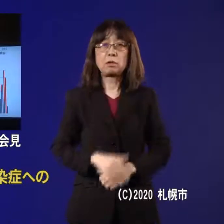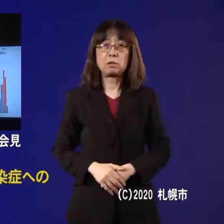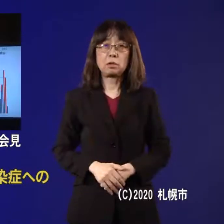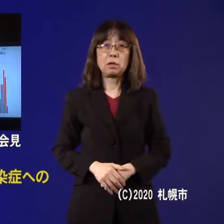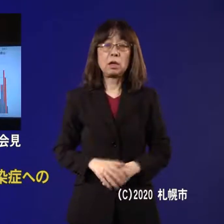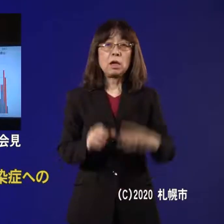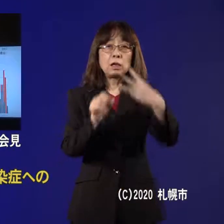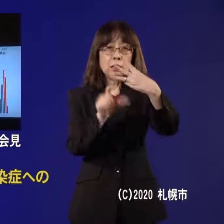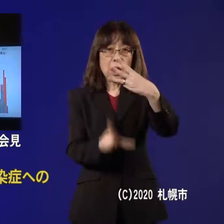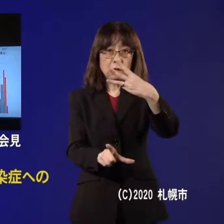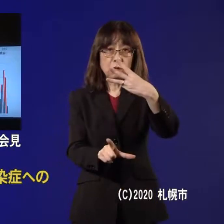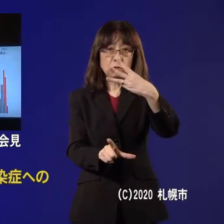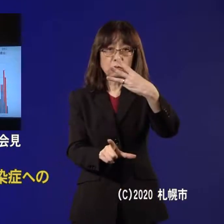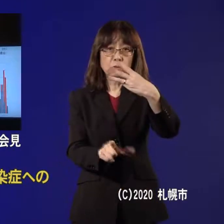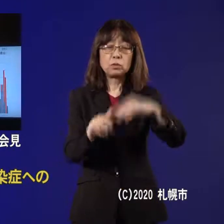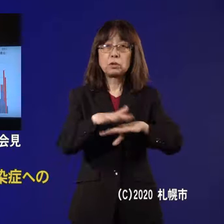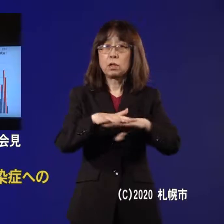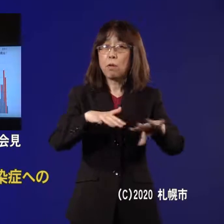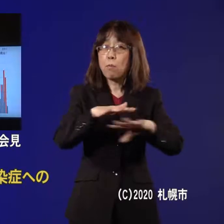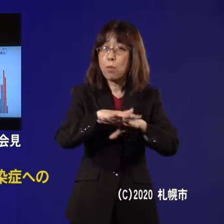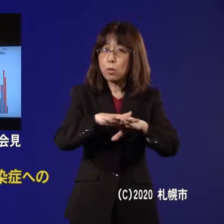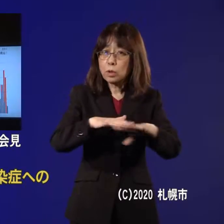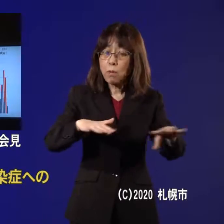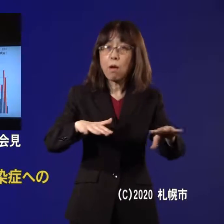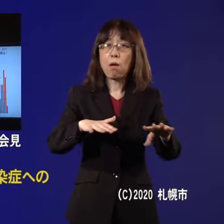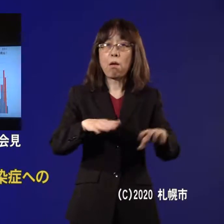幌では非常に多く